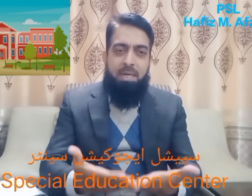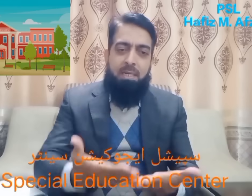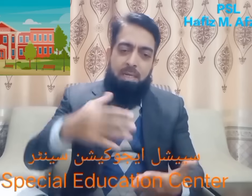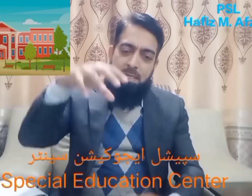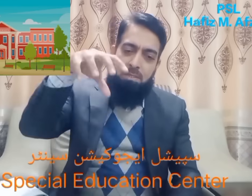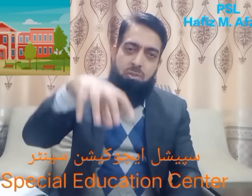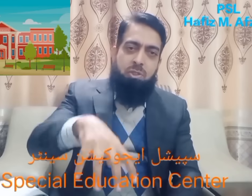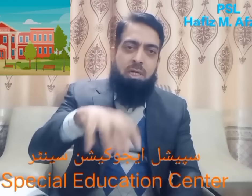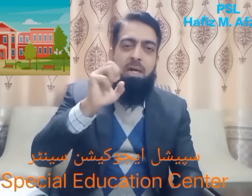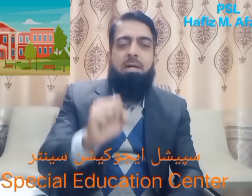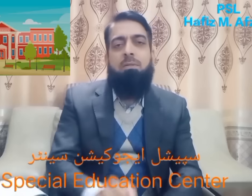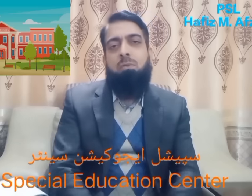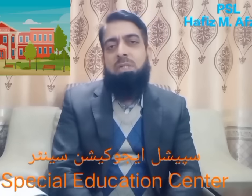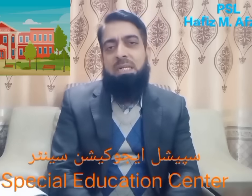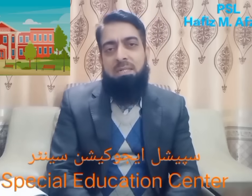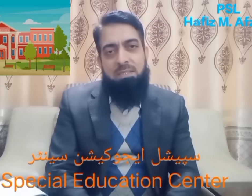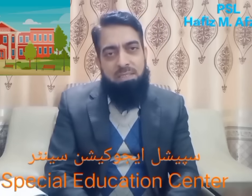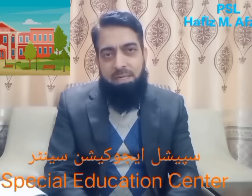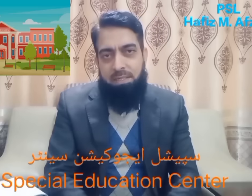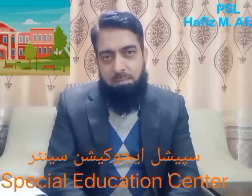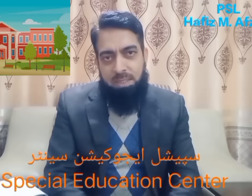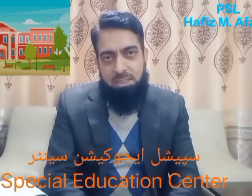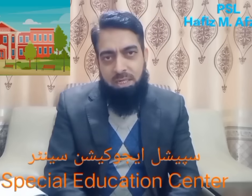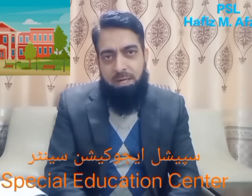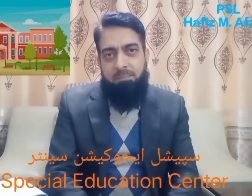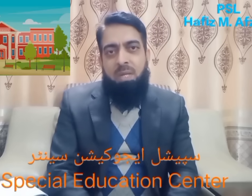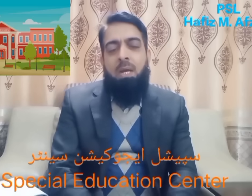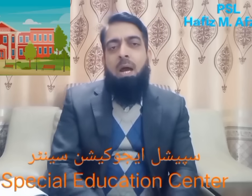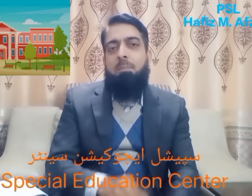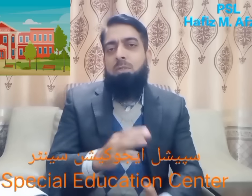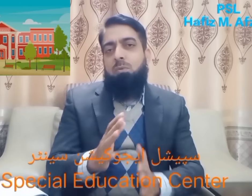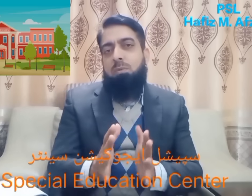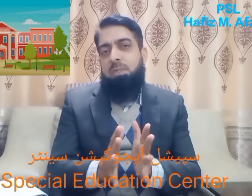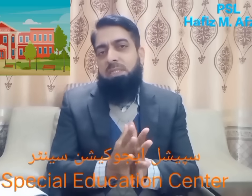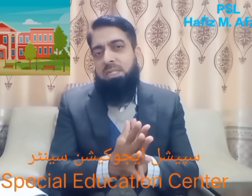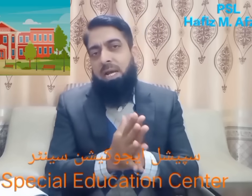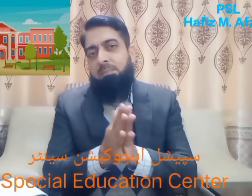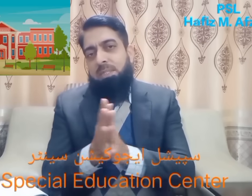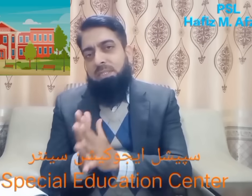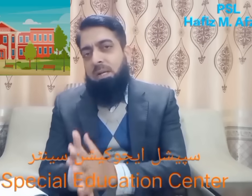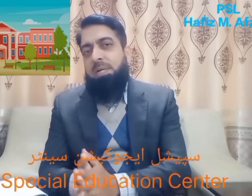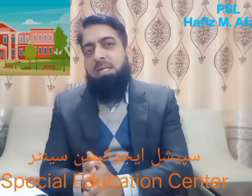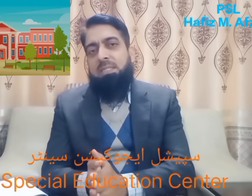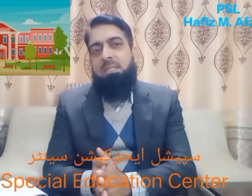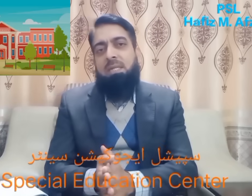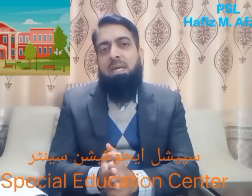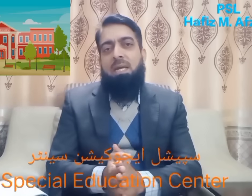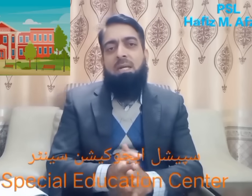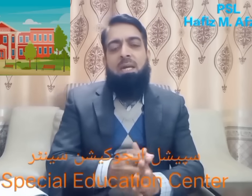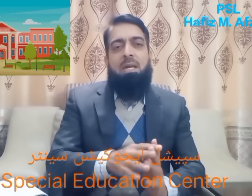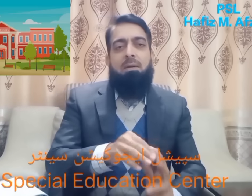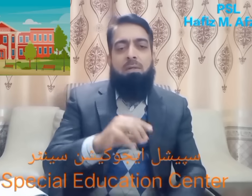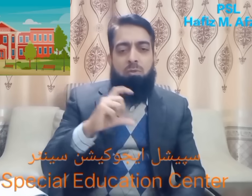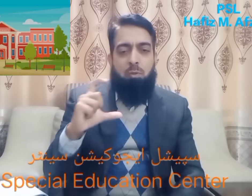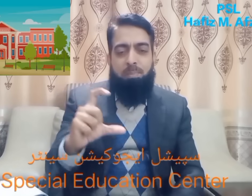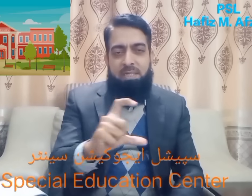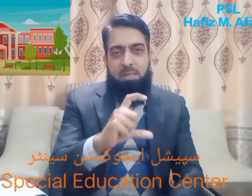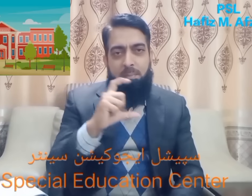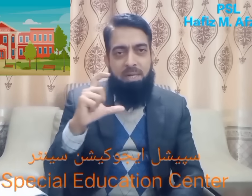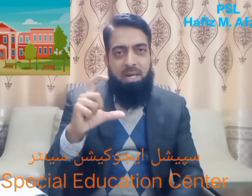पढ़ने की जगह, तो ये सेंटर बन जाएगा। अब इसको डिस्क्राइब इस तरह भी कर सकते हैं कि जब हम